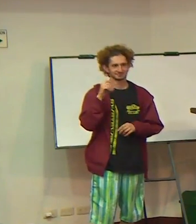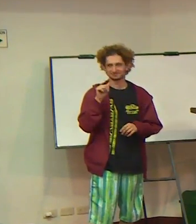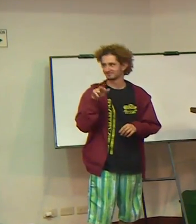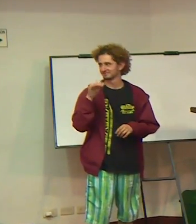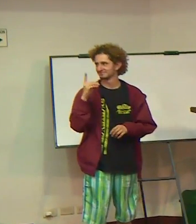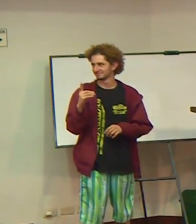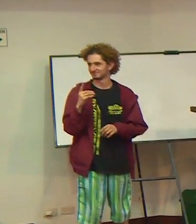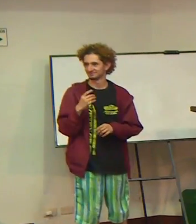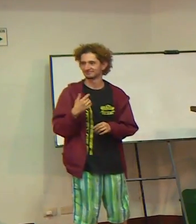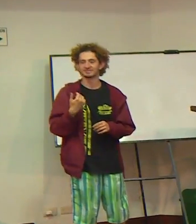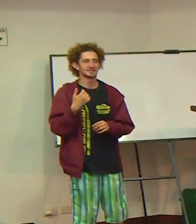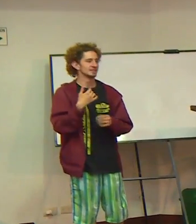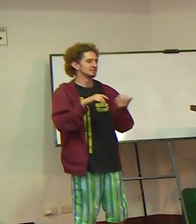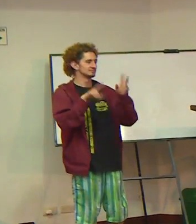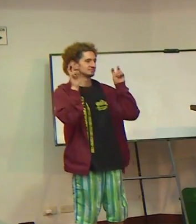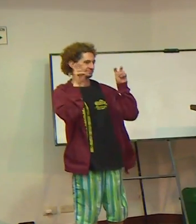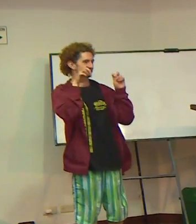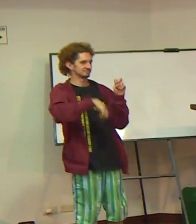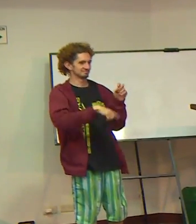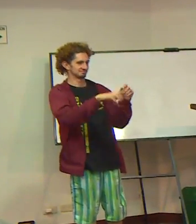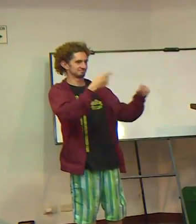esta y mi nombre es David.